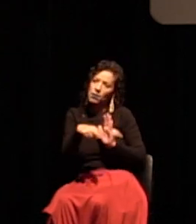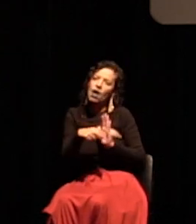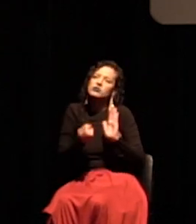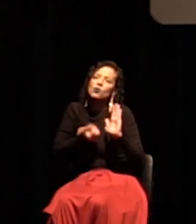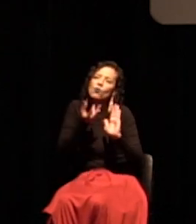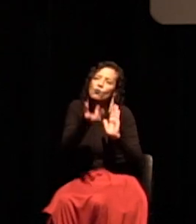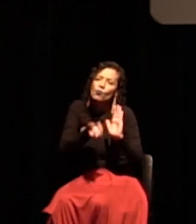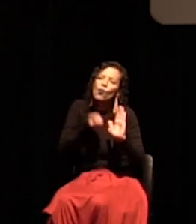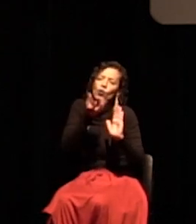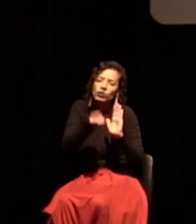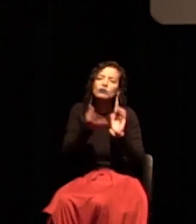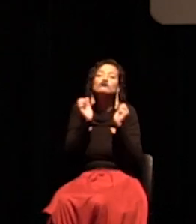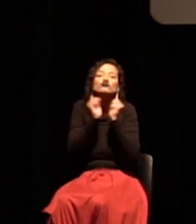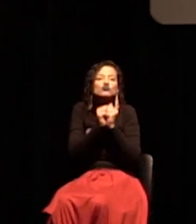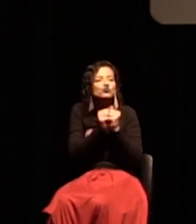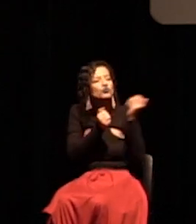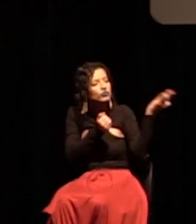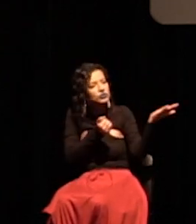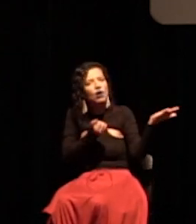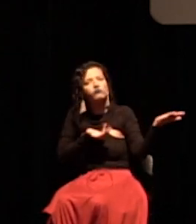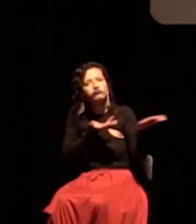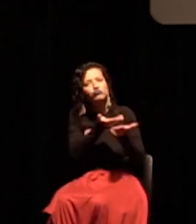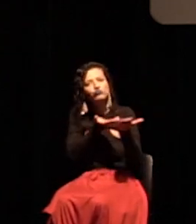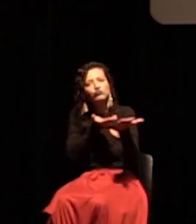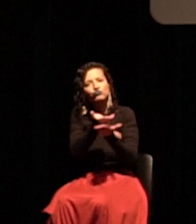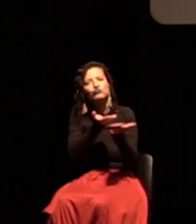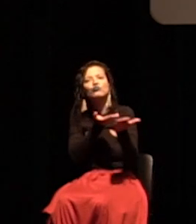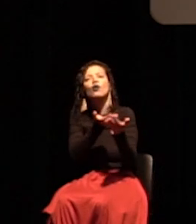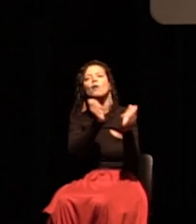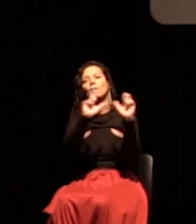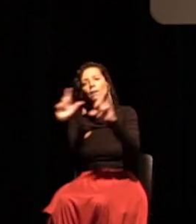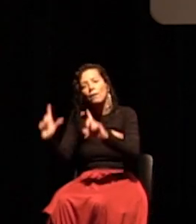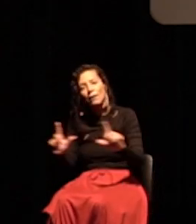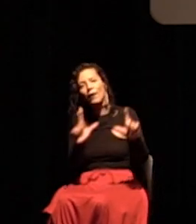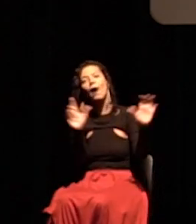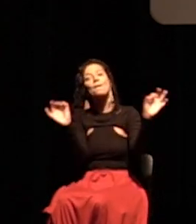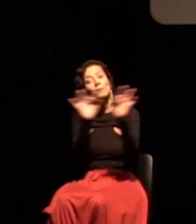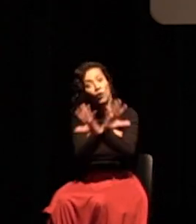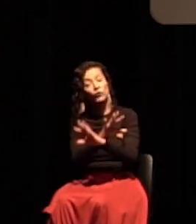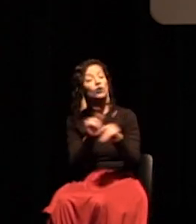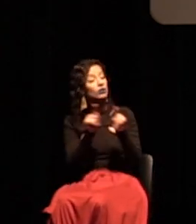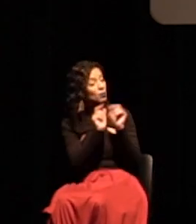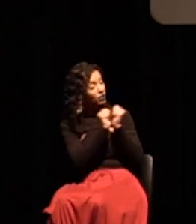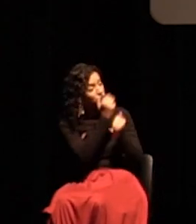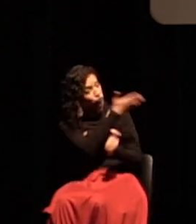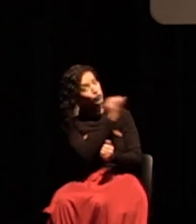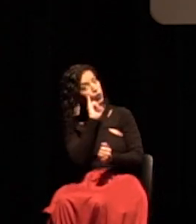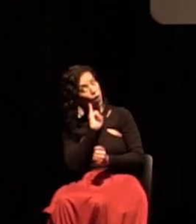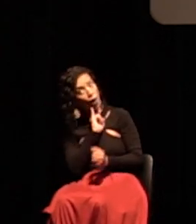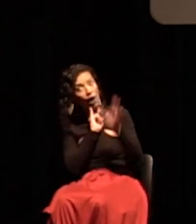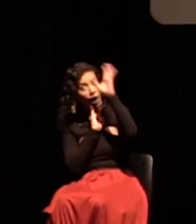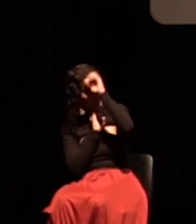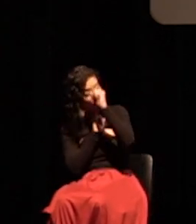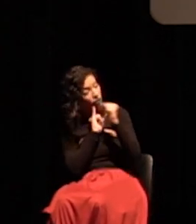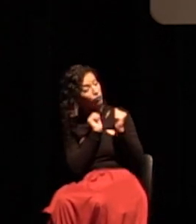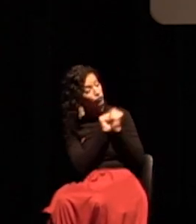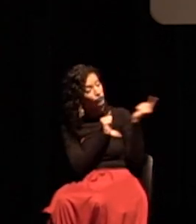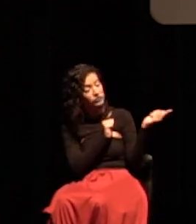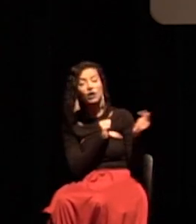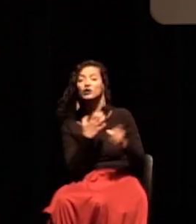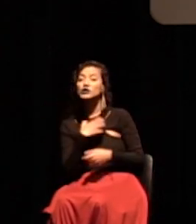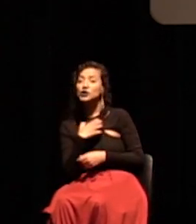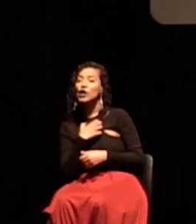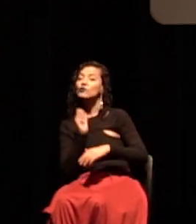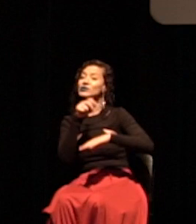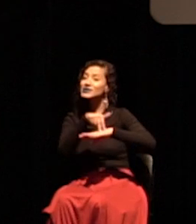momento consigo e aprenderam com a IOL o seu trabalho, a sua forma de estar, a sua forma de trabalhar e a sua forma